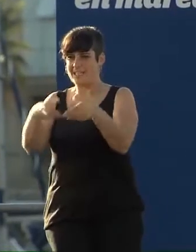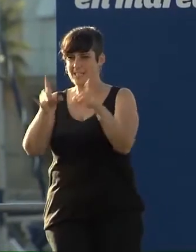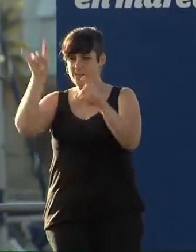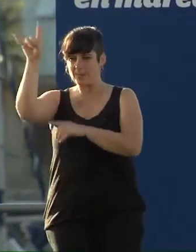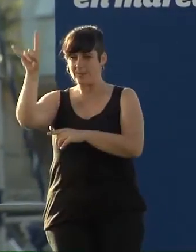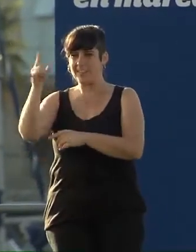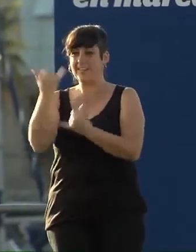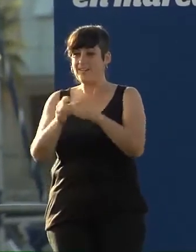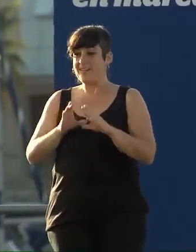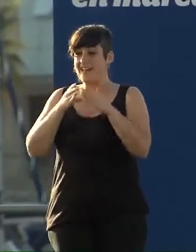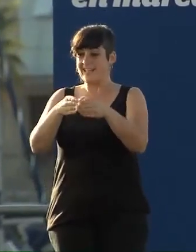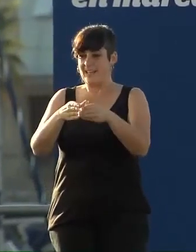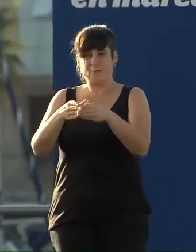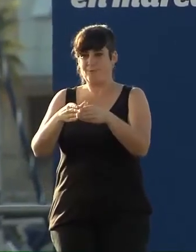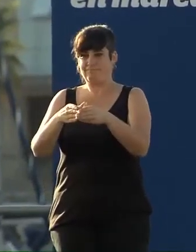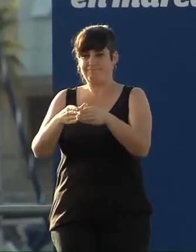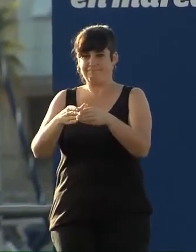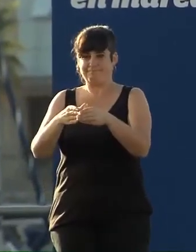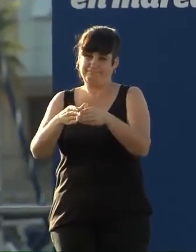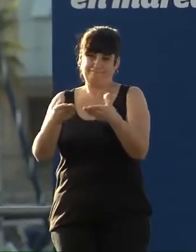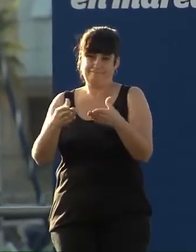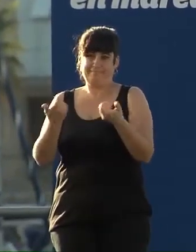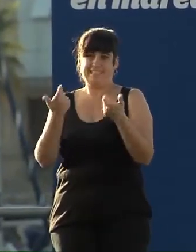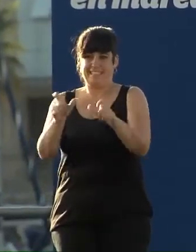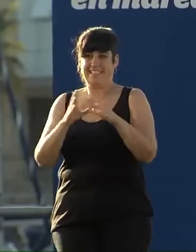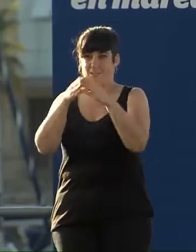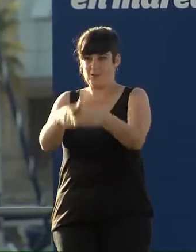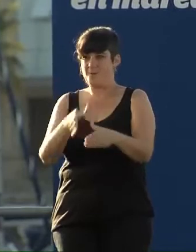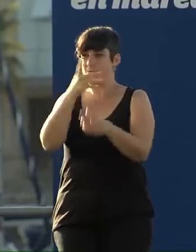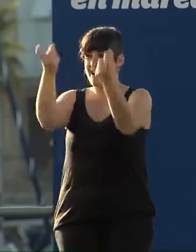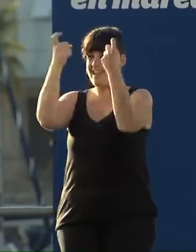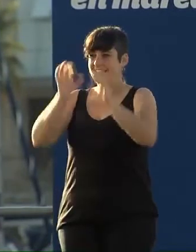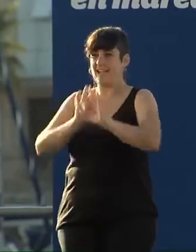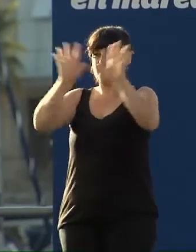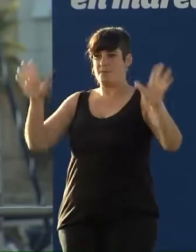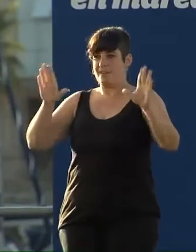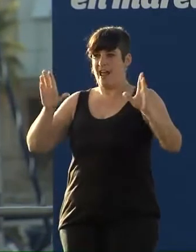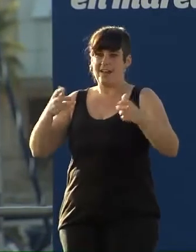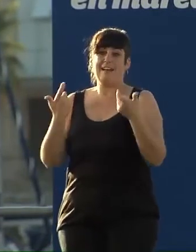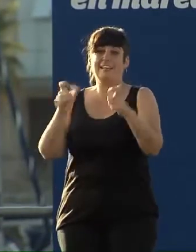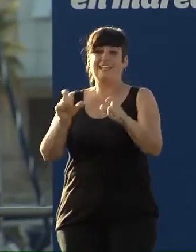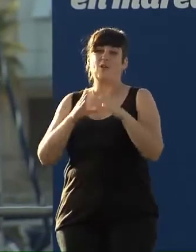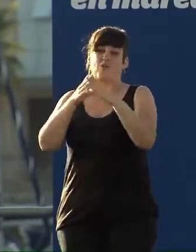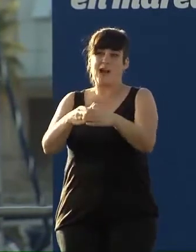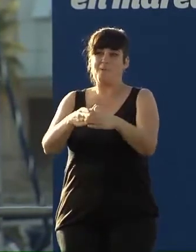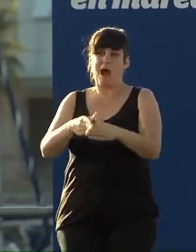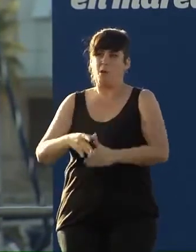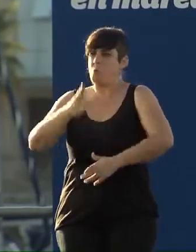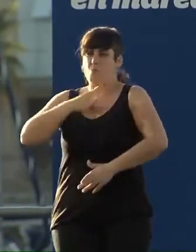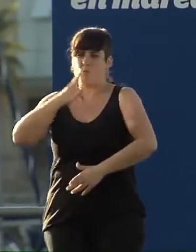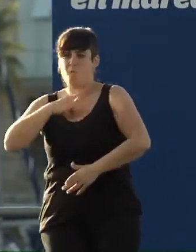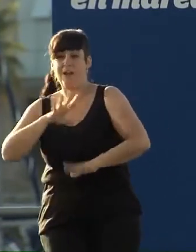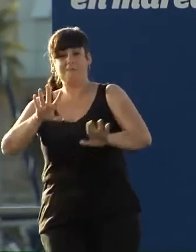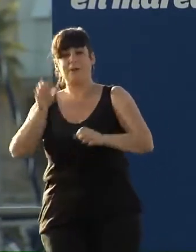sector naval porque enseñanza era claraa sector naval muy mal pero canción